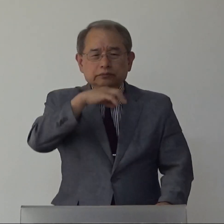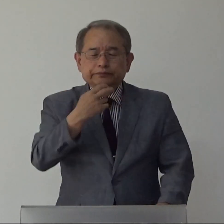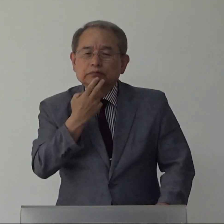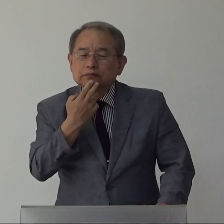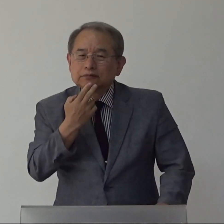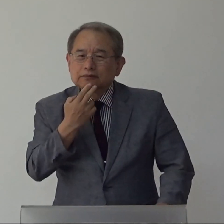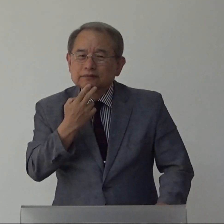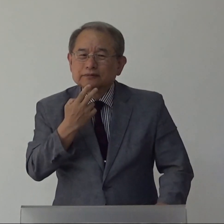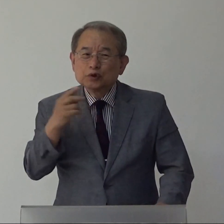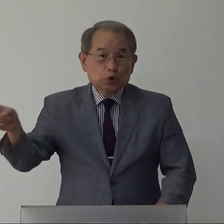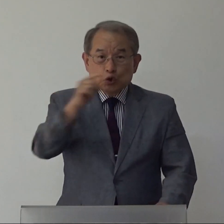먹고 싶고.